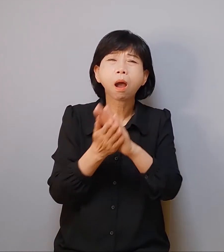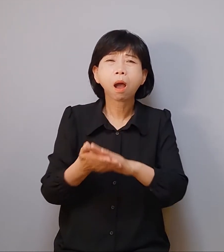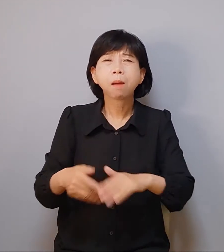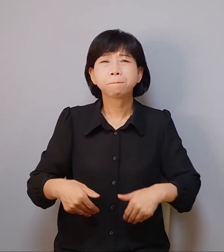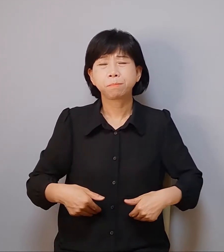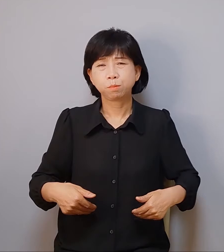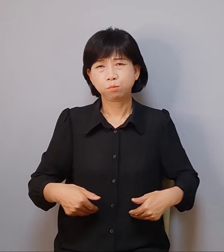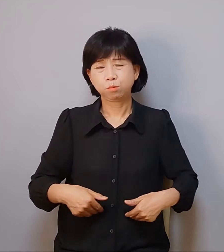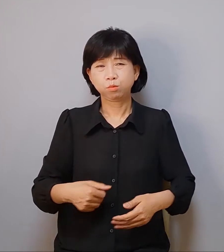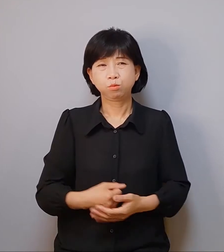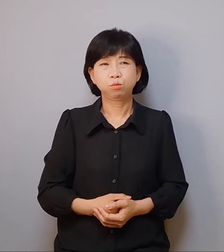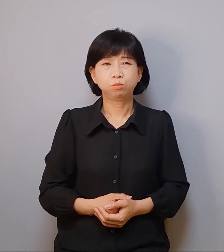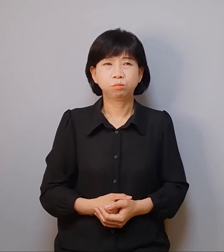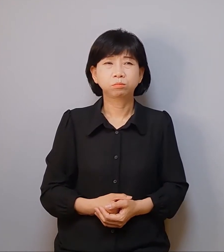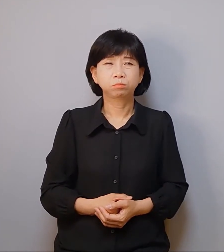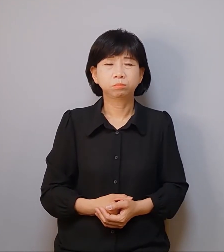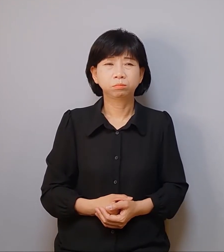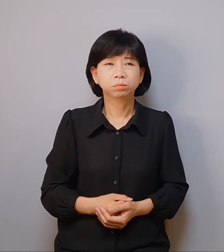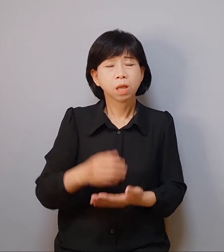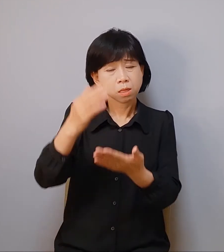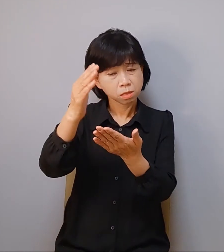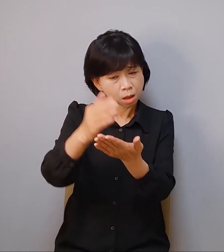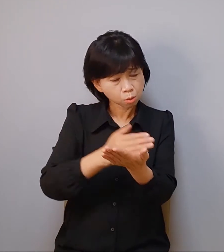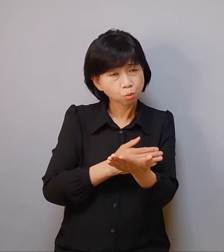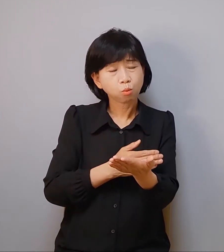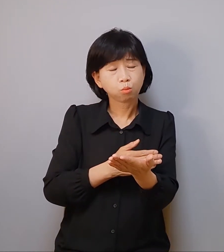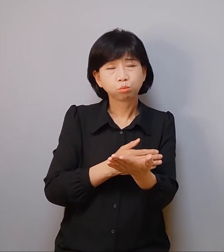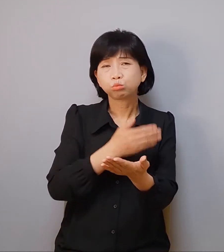게, 그 내용이 달라져야 되는 겁니다.